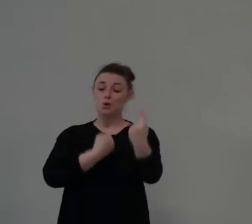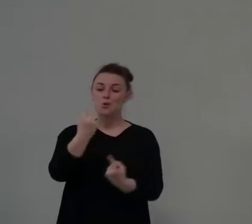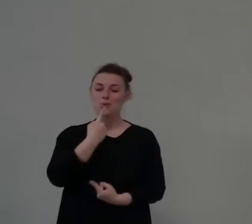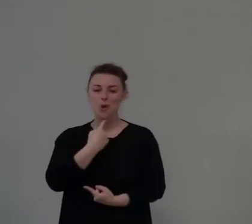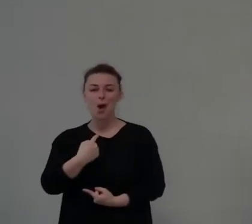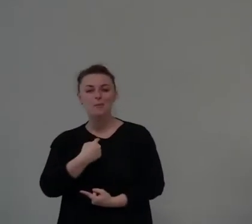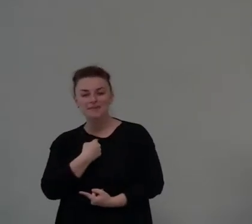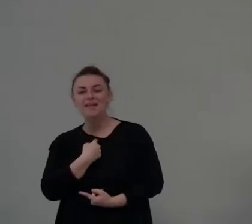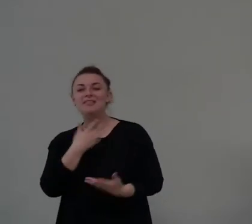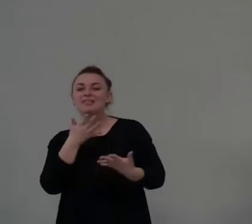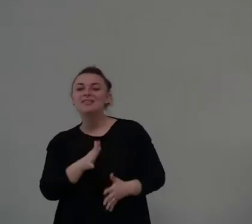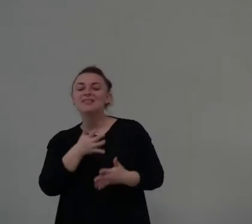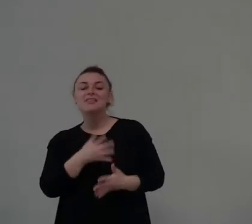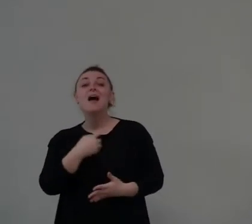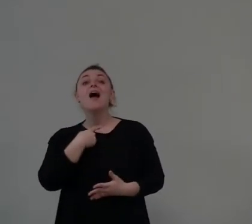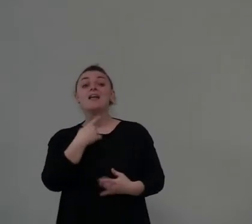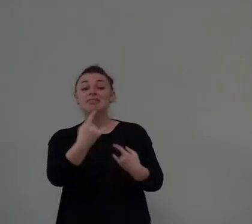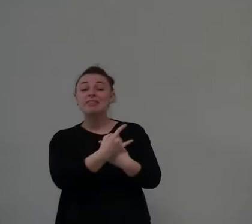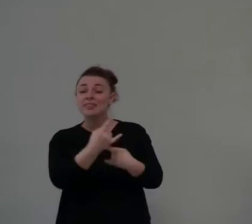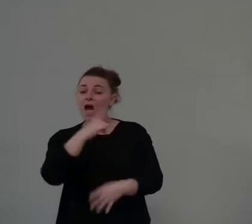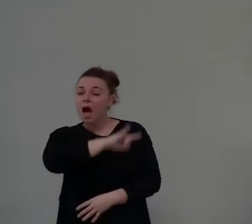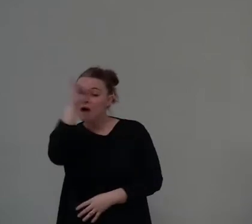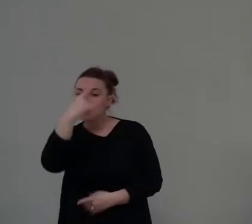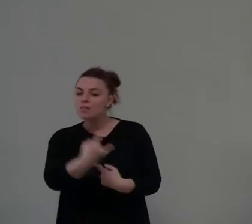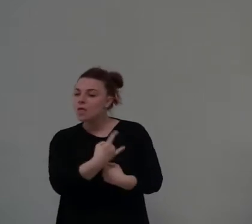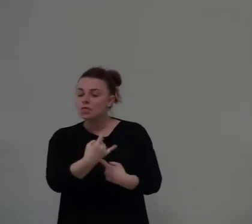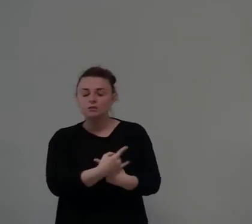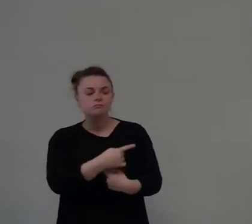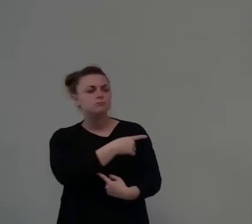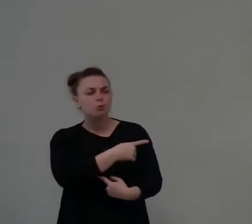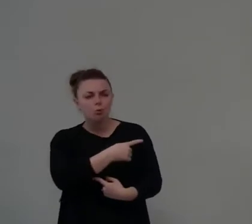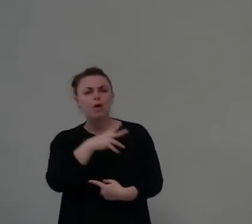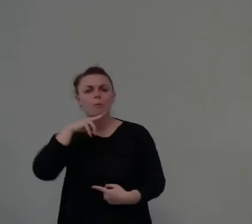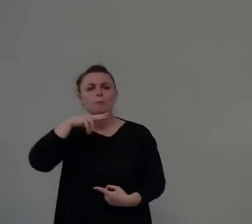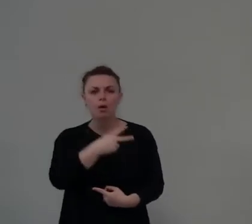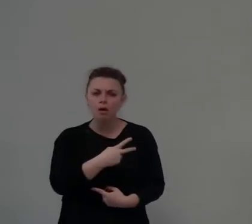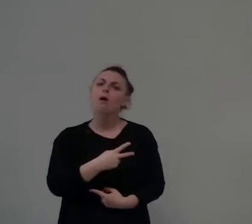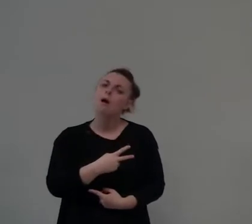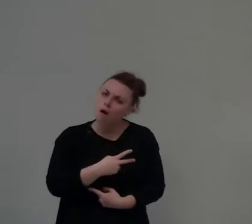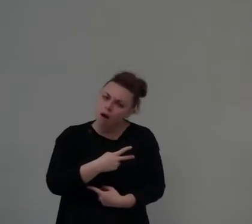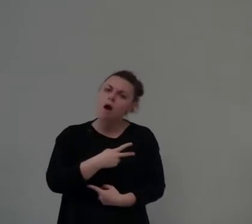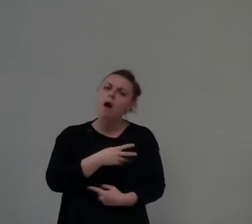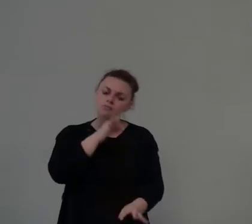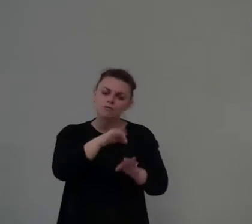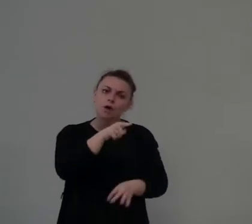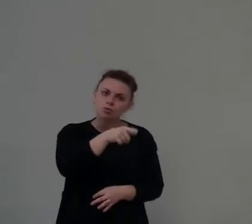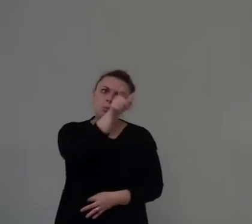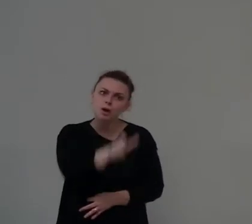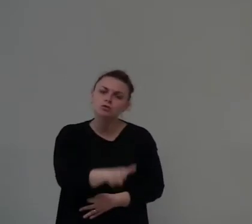stato tentato dal diavolo, io dico mazza, proprio duro, proprio il diavolo ti ha tentato, significa essere proprio importante, perché tentiamo il